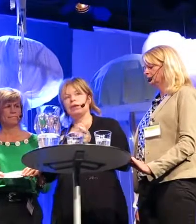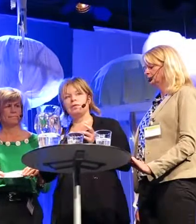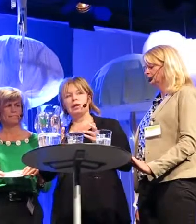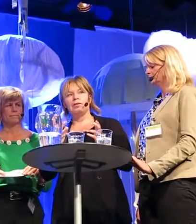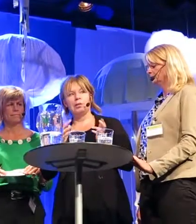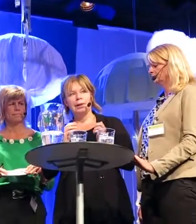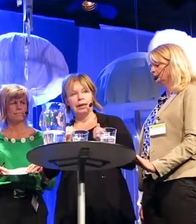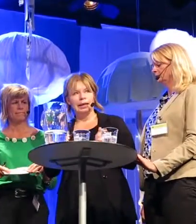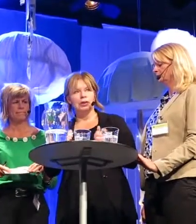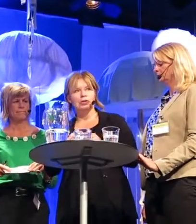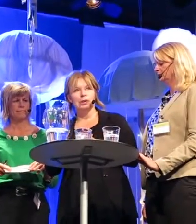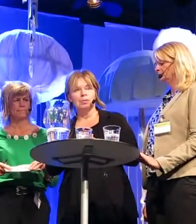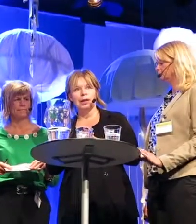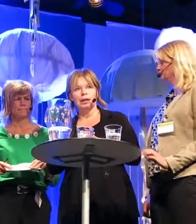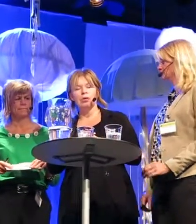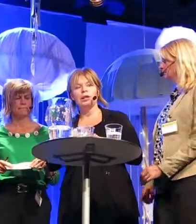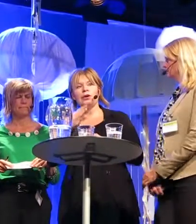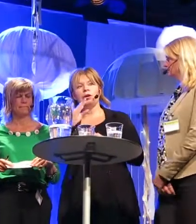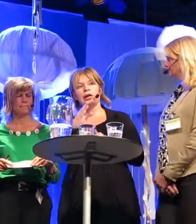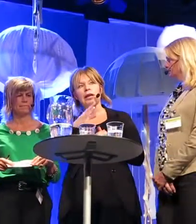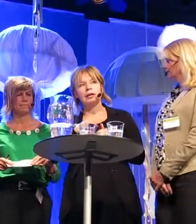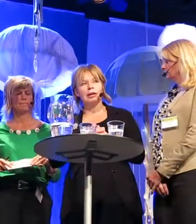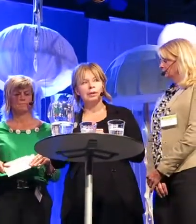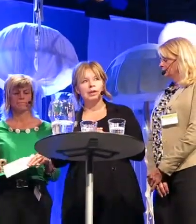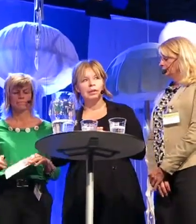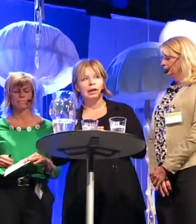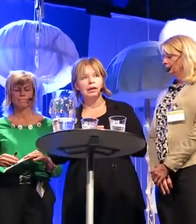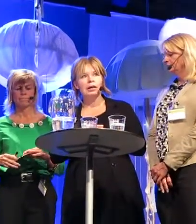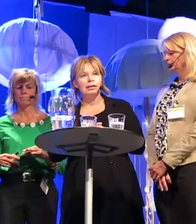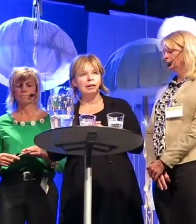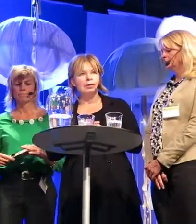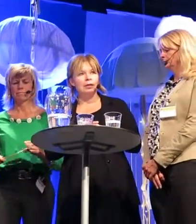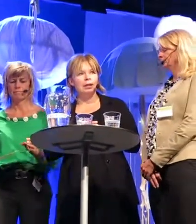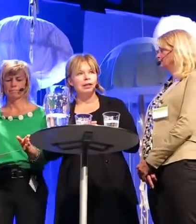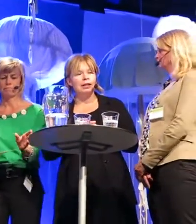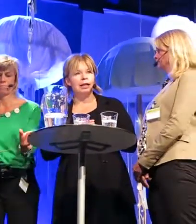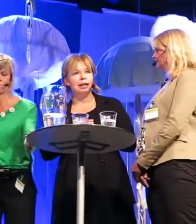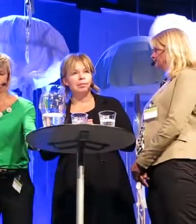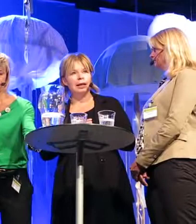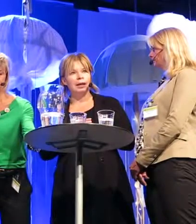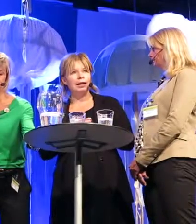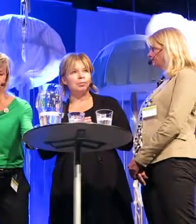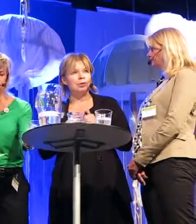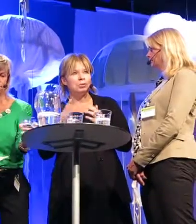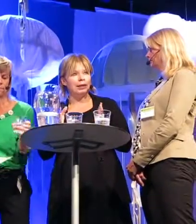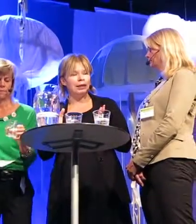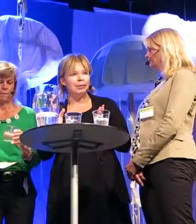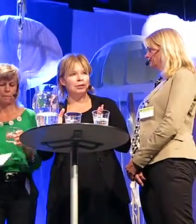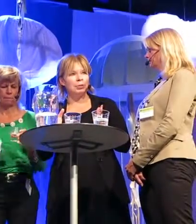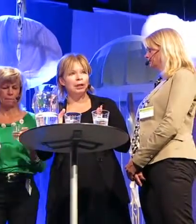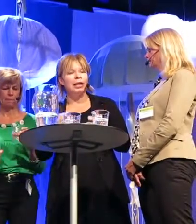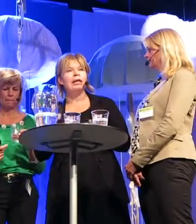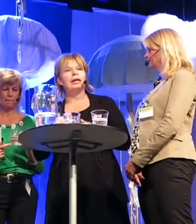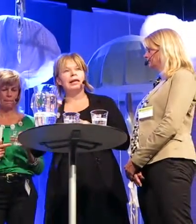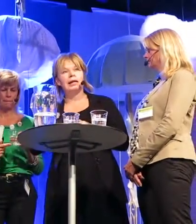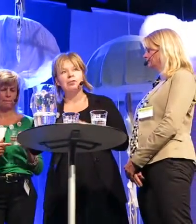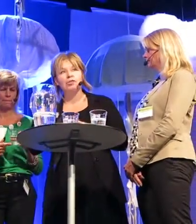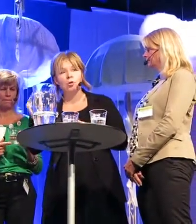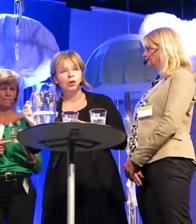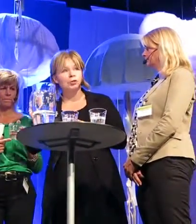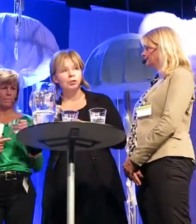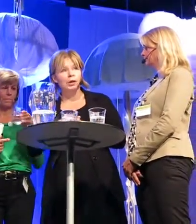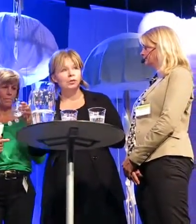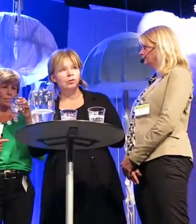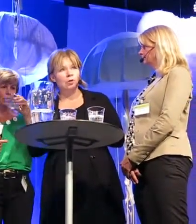är att vi kan använda våra pengar, rösta med pengarna. Och ni kan göra det genom att använda, se till var ni lägger era pengar när ni är på egna pensionerna. Är